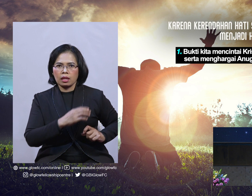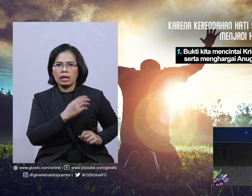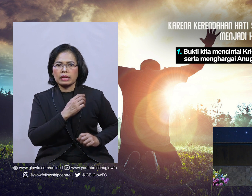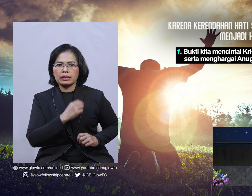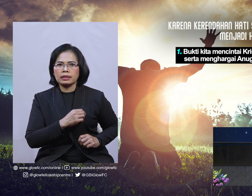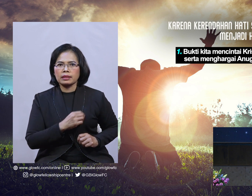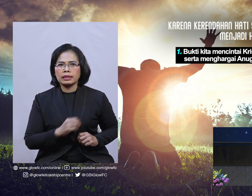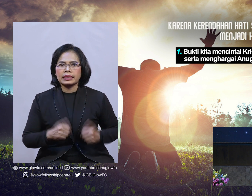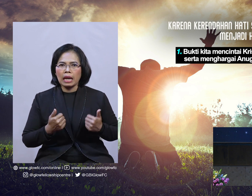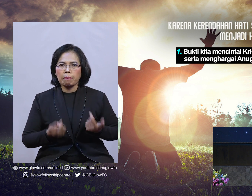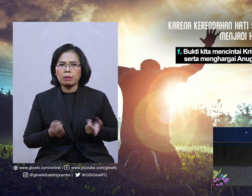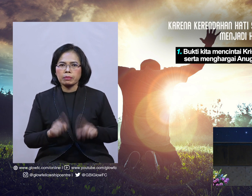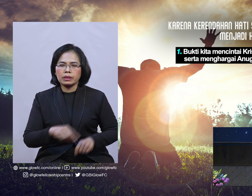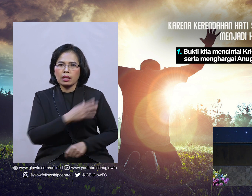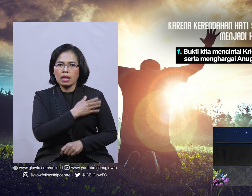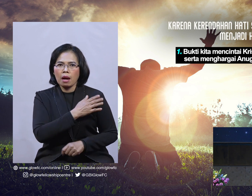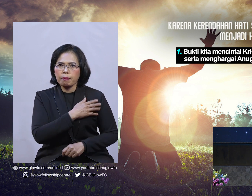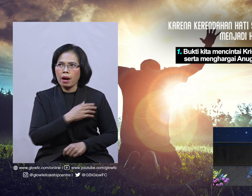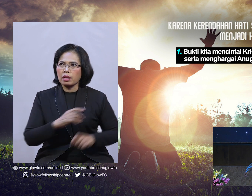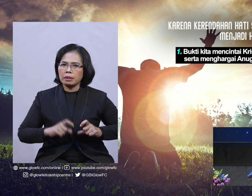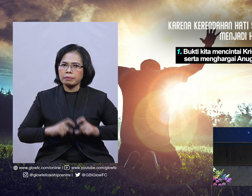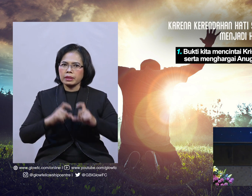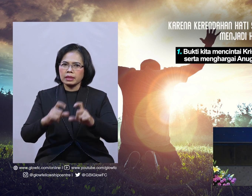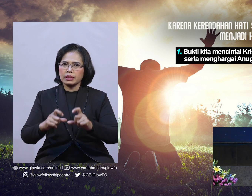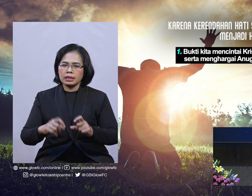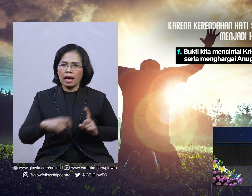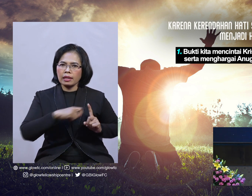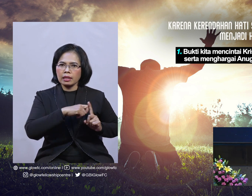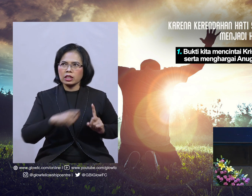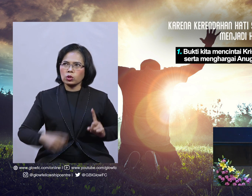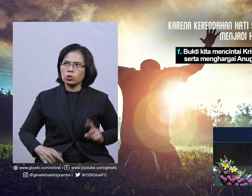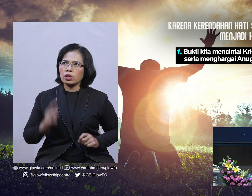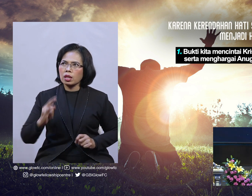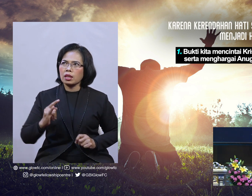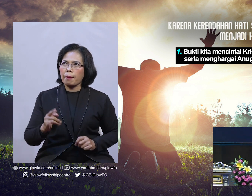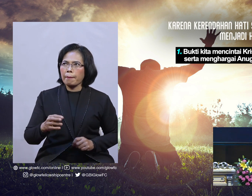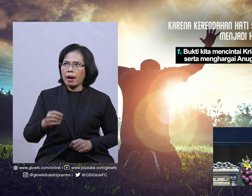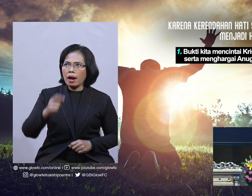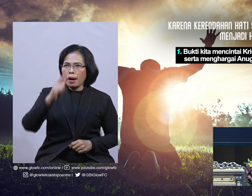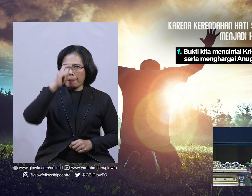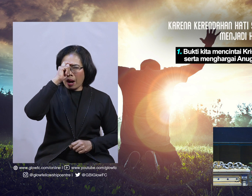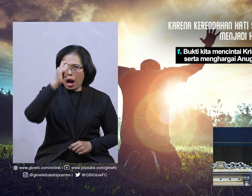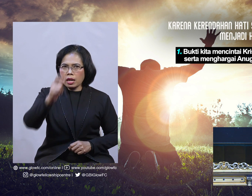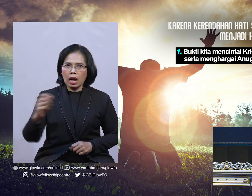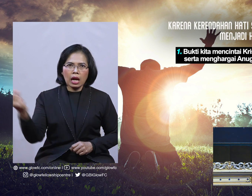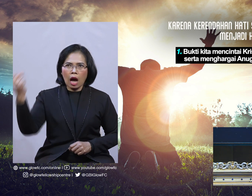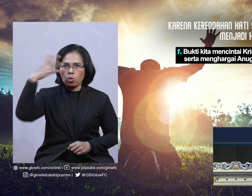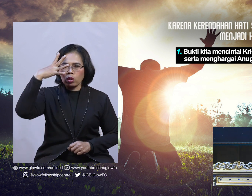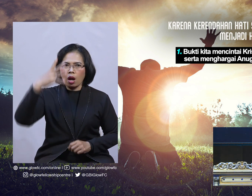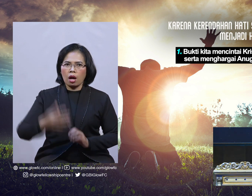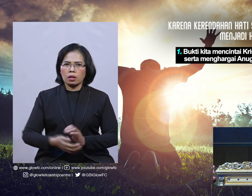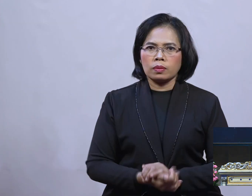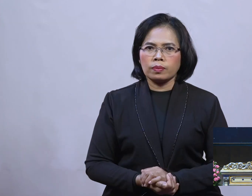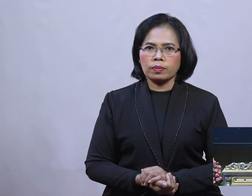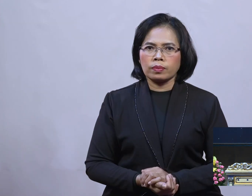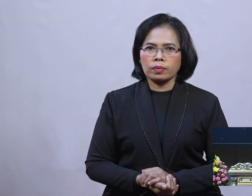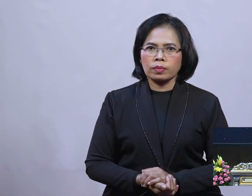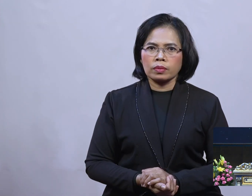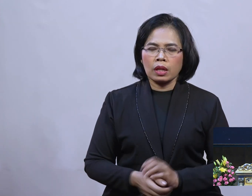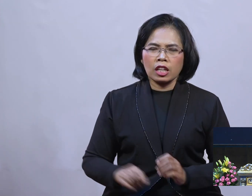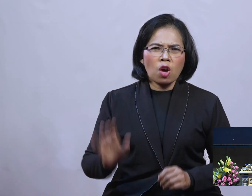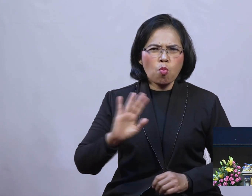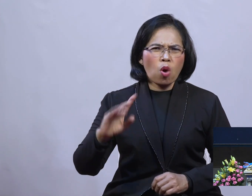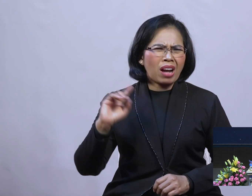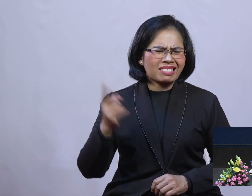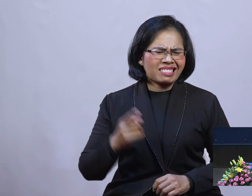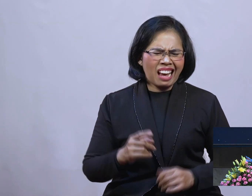Allah bukti kita mencintai Kristus serta menghargai anugrahnya ciri-ciri kalau kita mencintai Kris sama harga anugrahnya kita bukan cuma